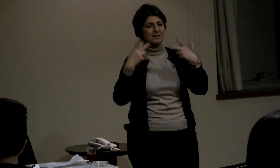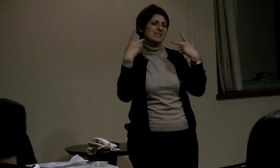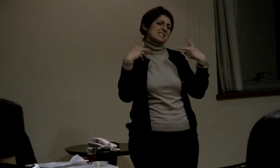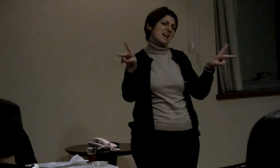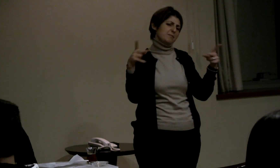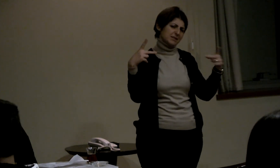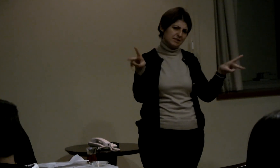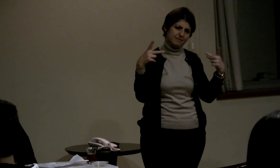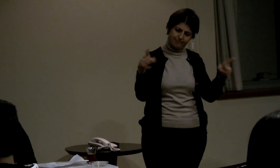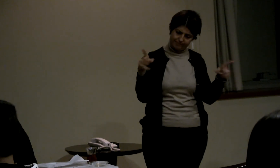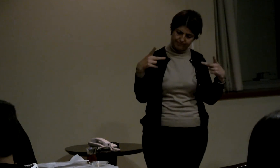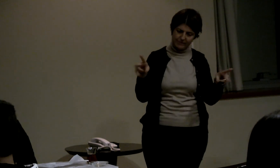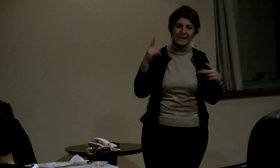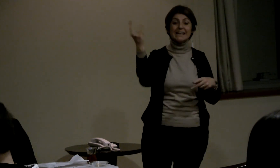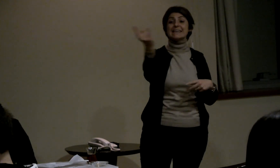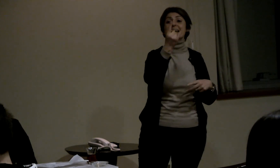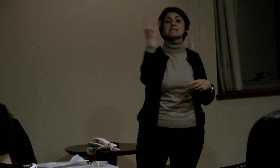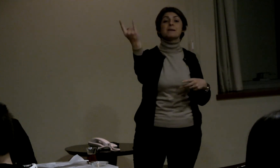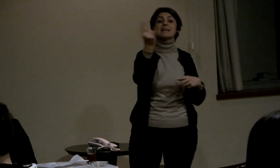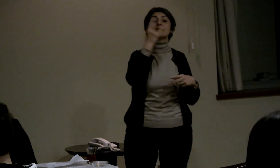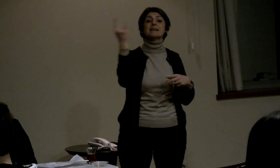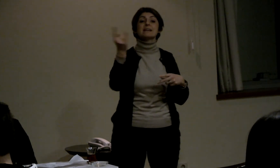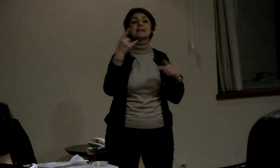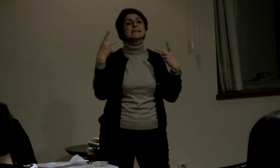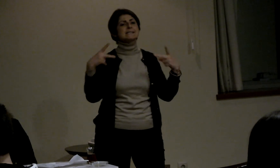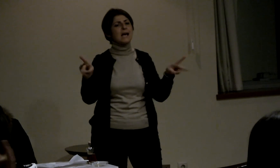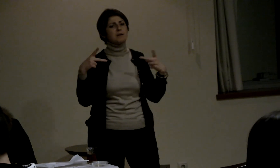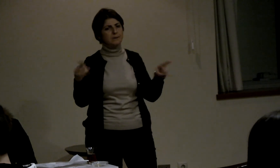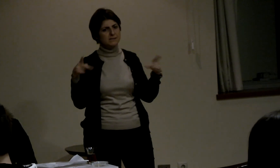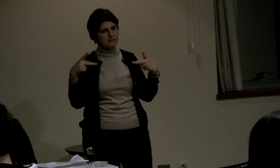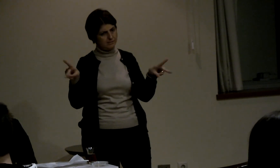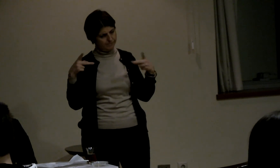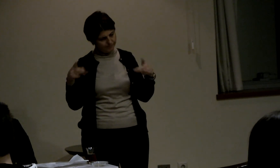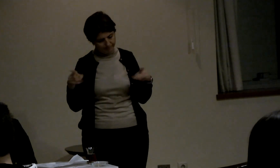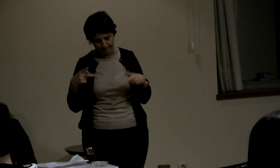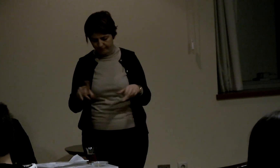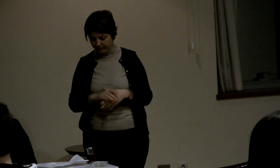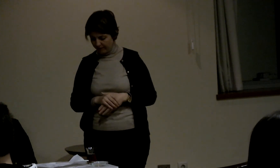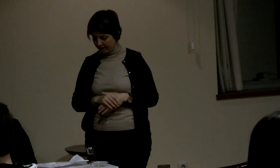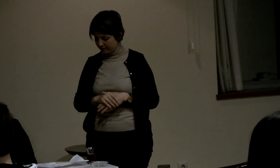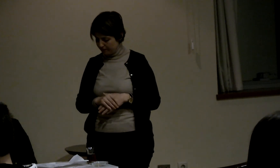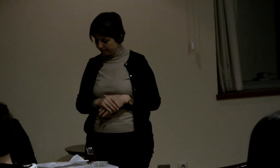Evet. Serbest. Gezmek serbest. Evet.